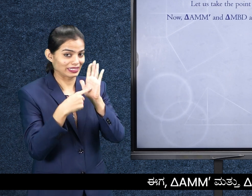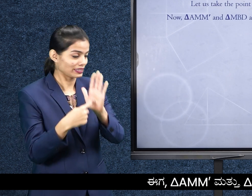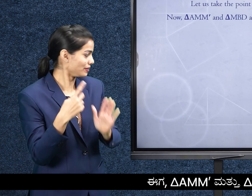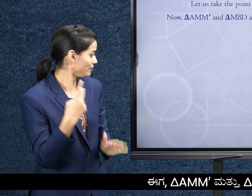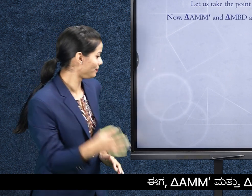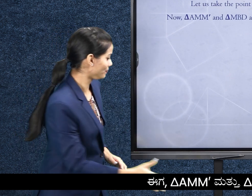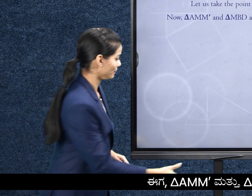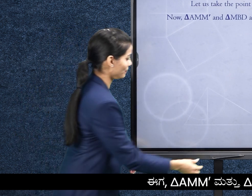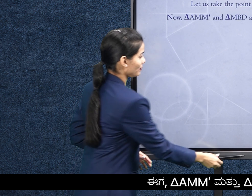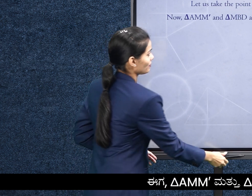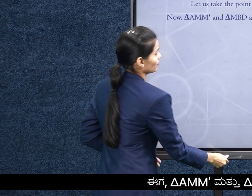ಸಮಾನವಾಗಿದೆ.